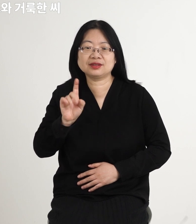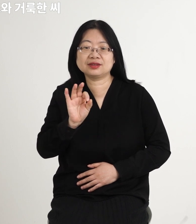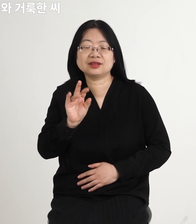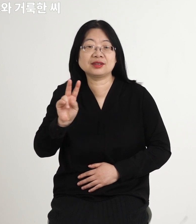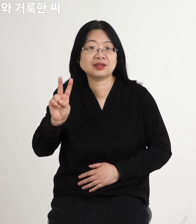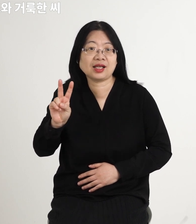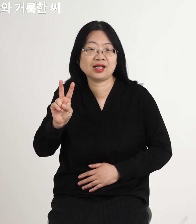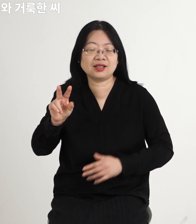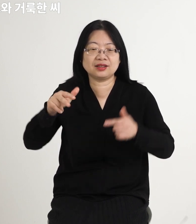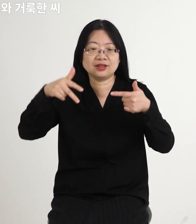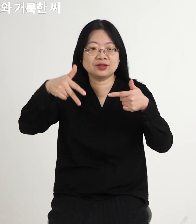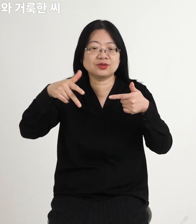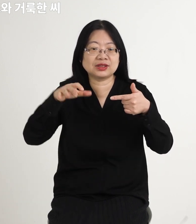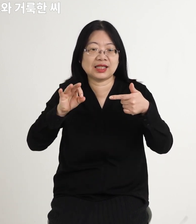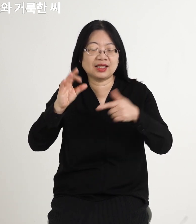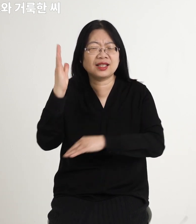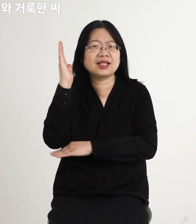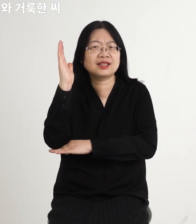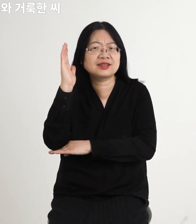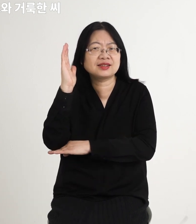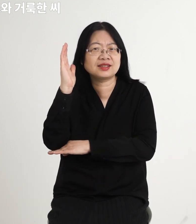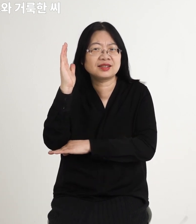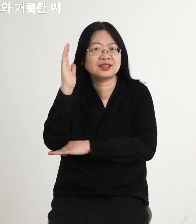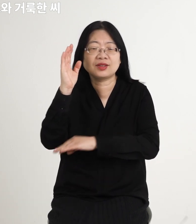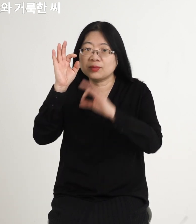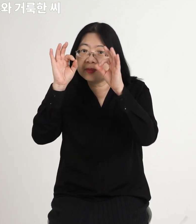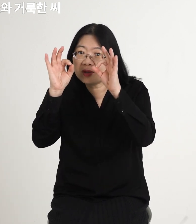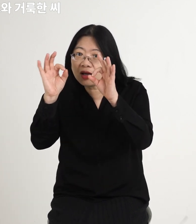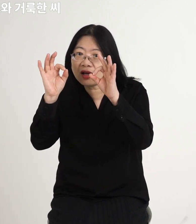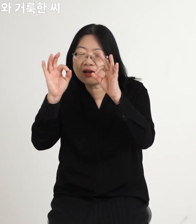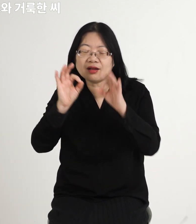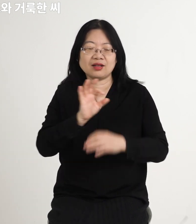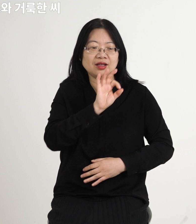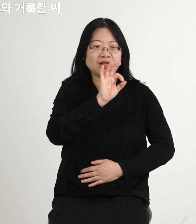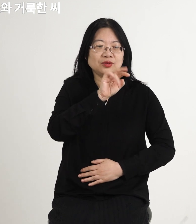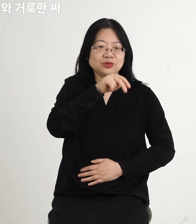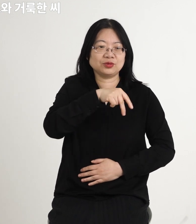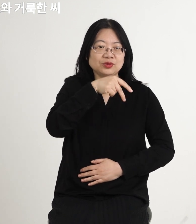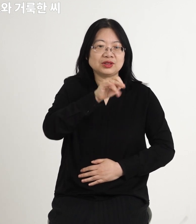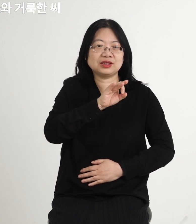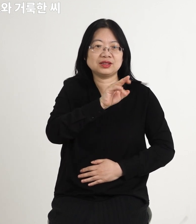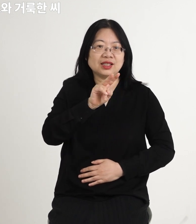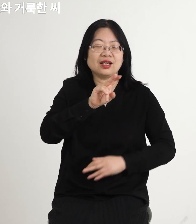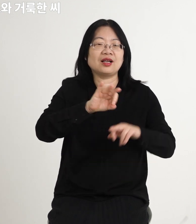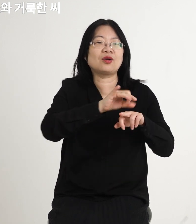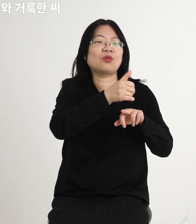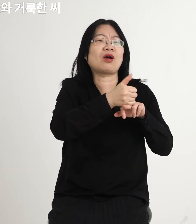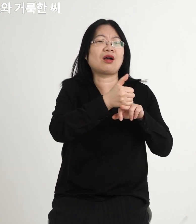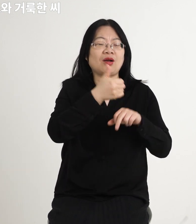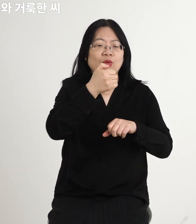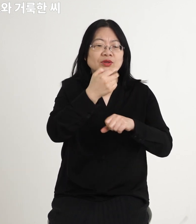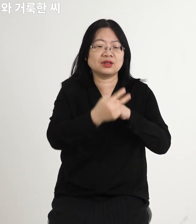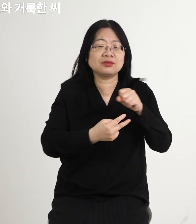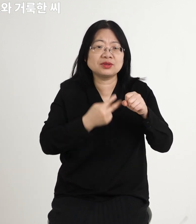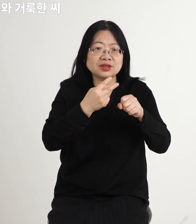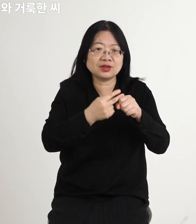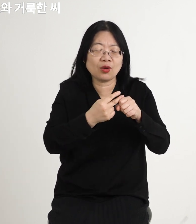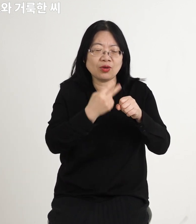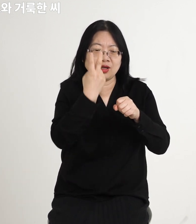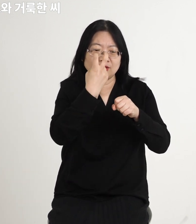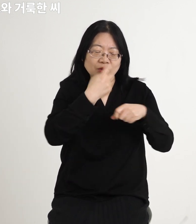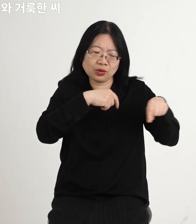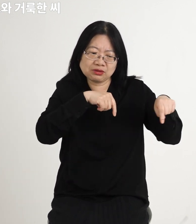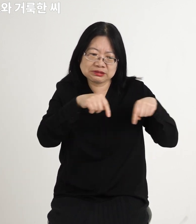6장을 지나오면서 우시야 왕 52년 통치의 절대